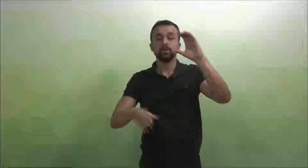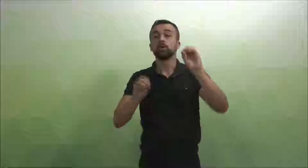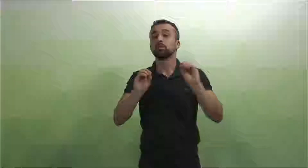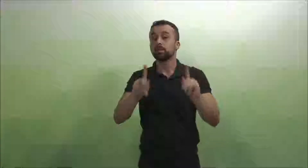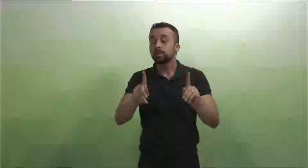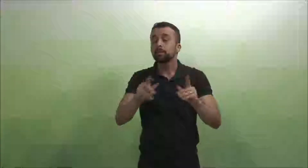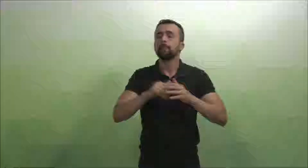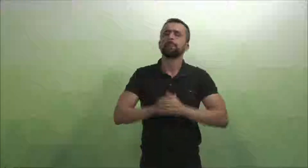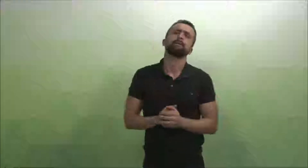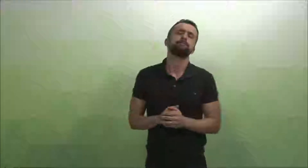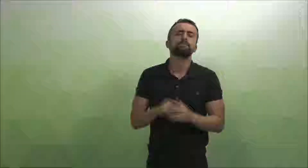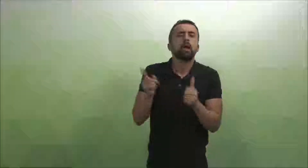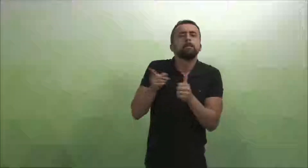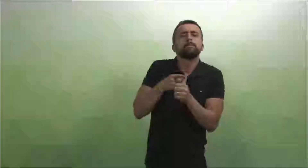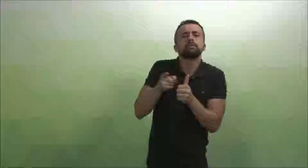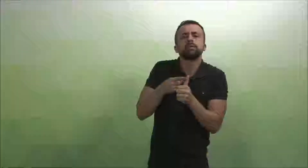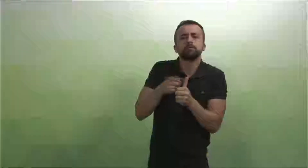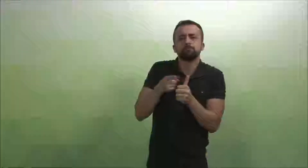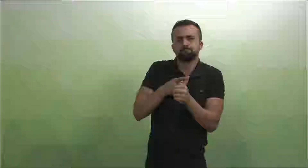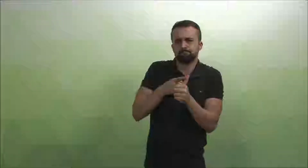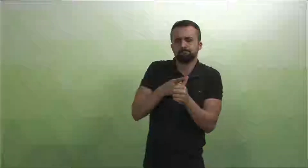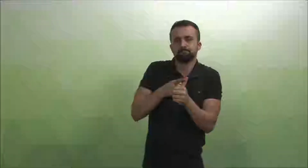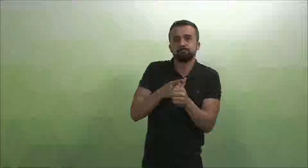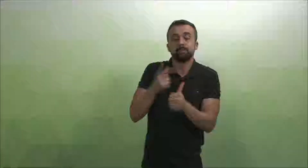naturais. Algumas características.